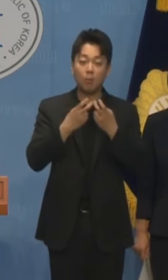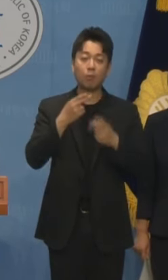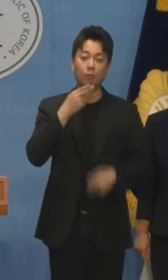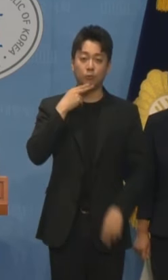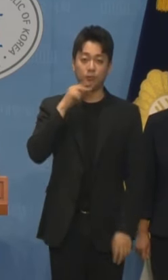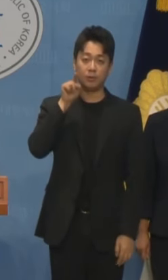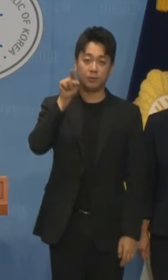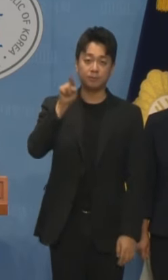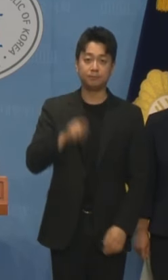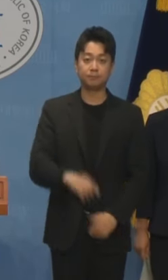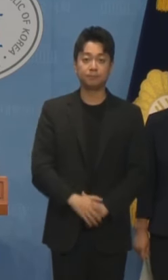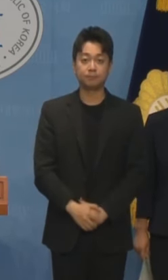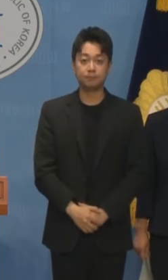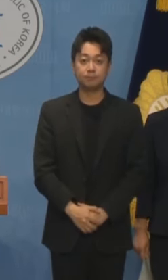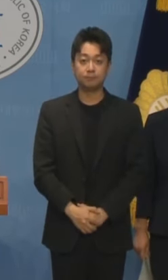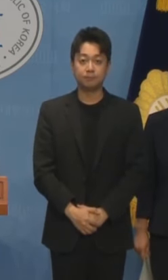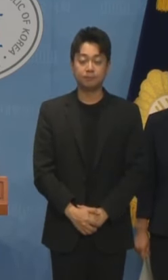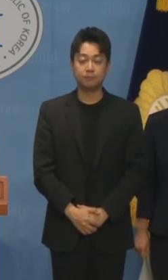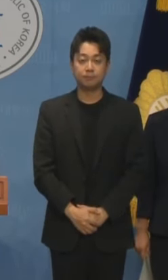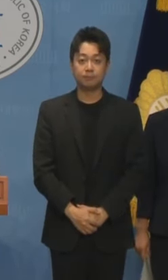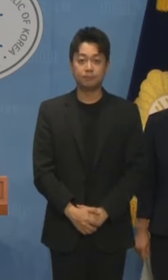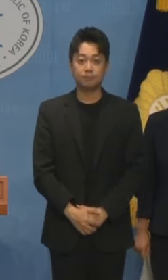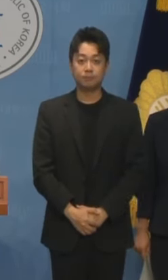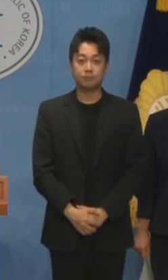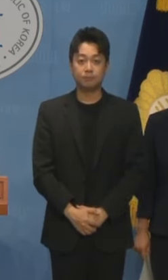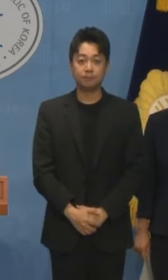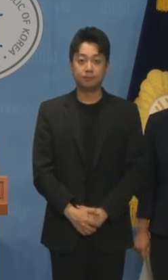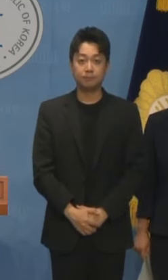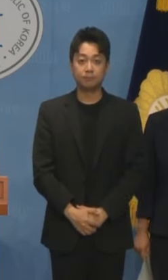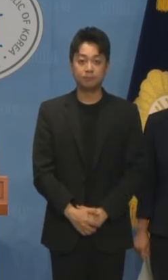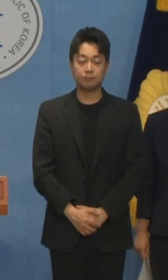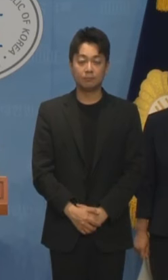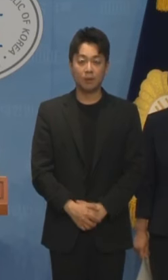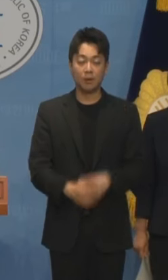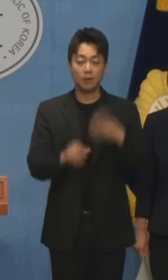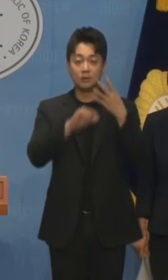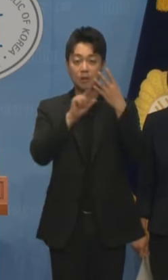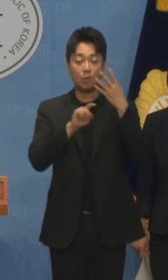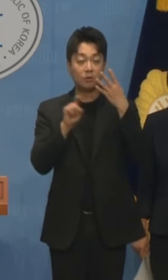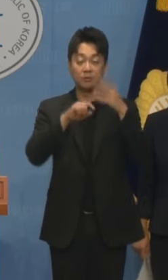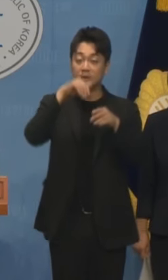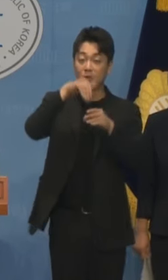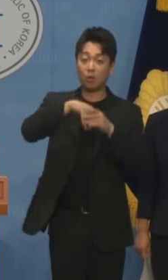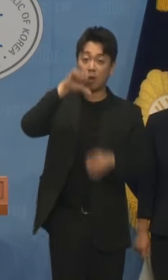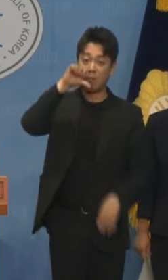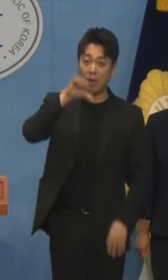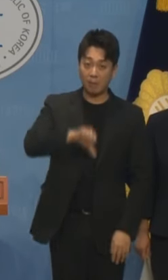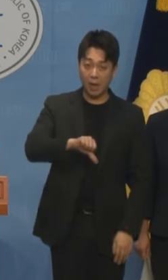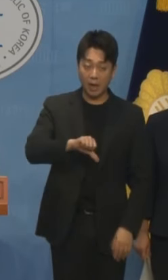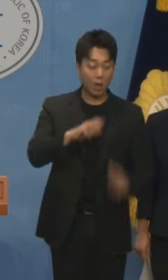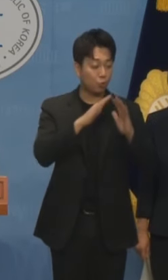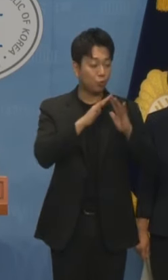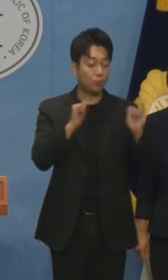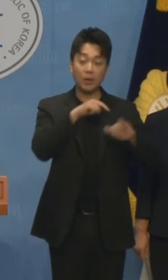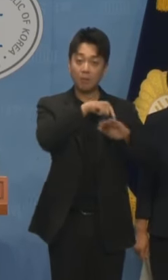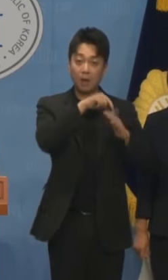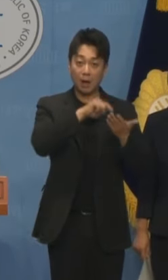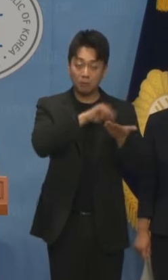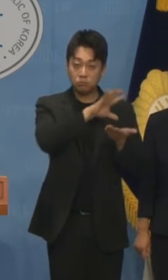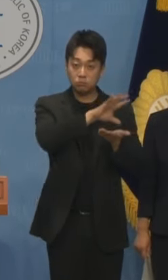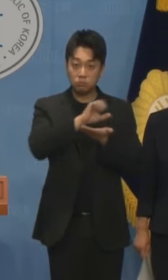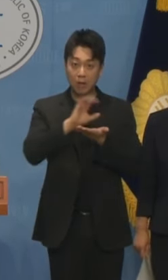있습니다 역대 정권이 그랬듯이 총선 패배와 민심 위반의 정치적 위기를 남북간